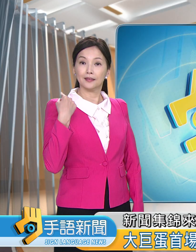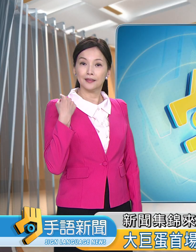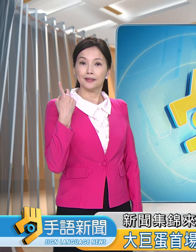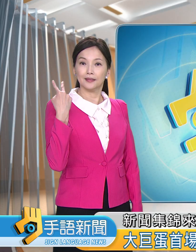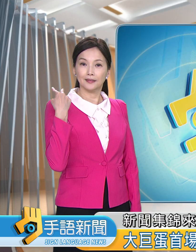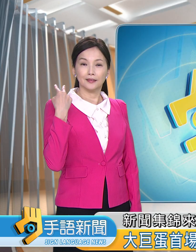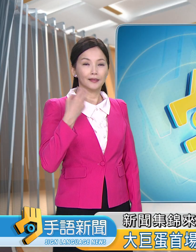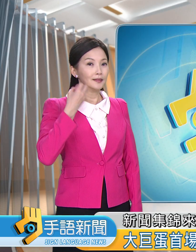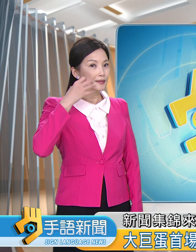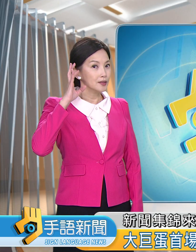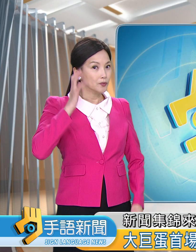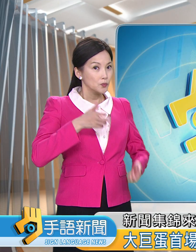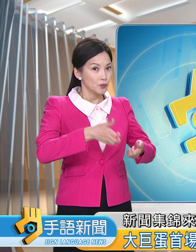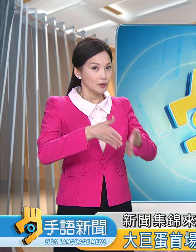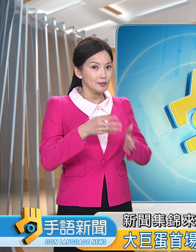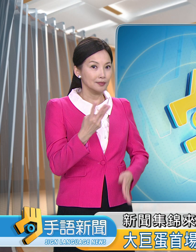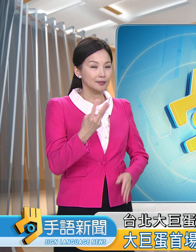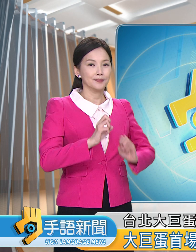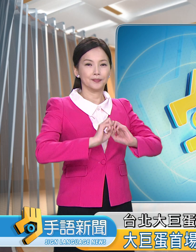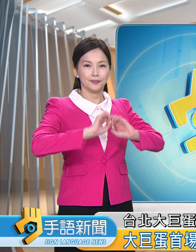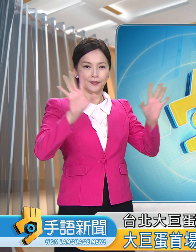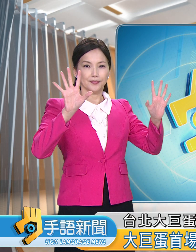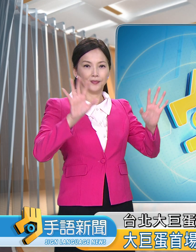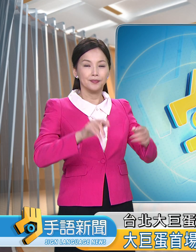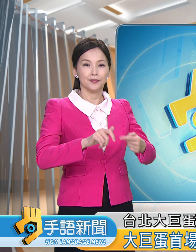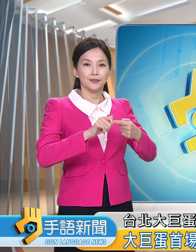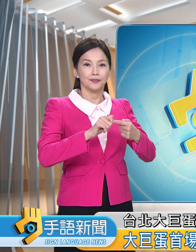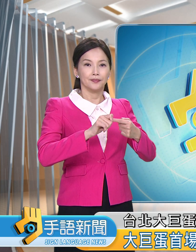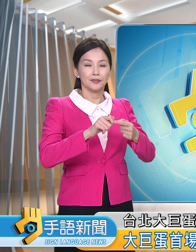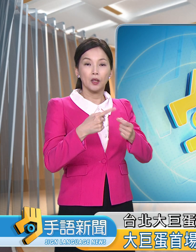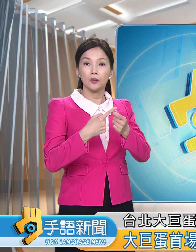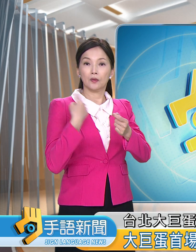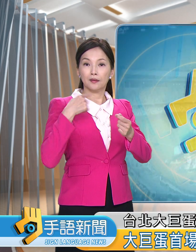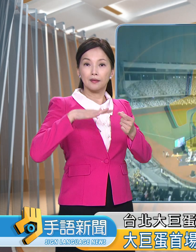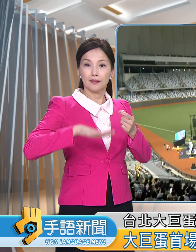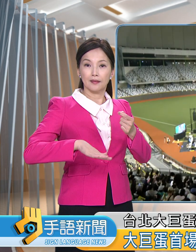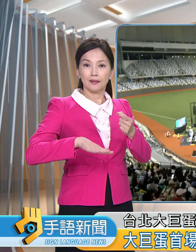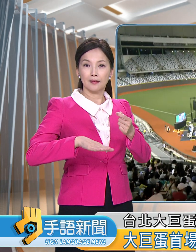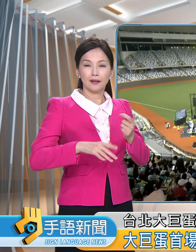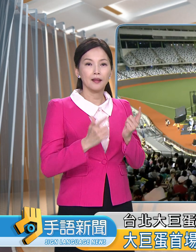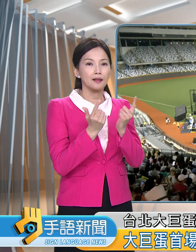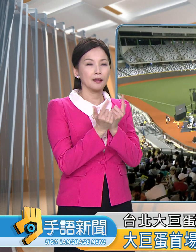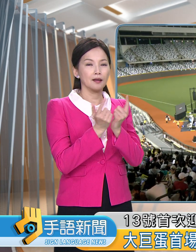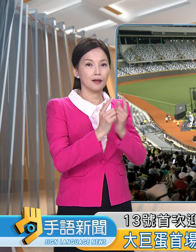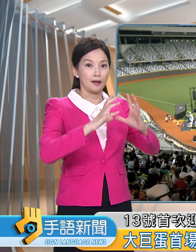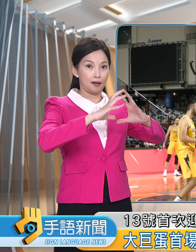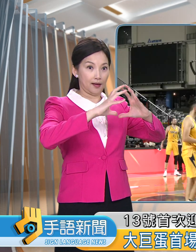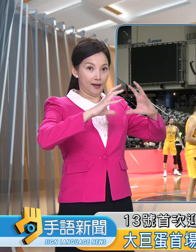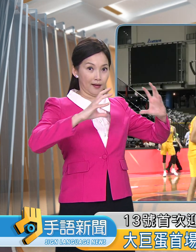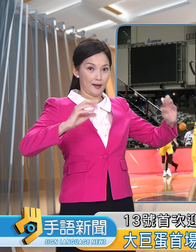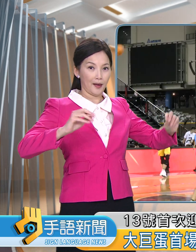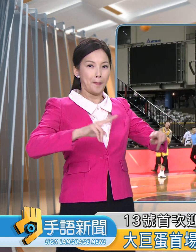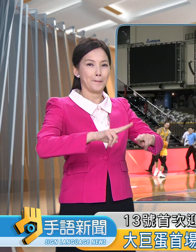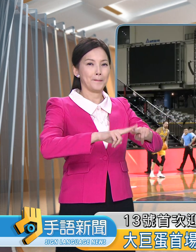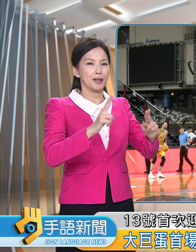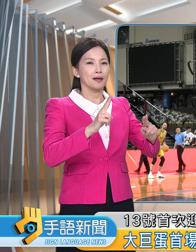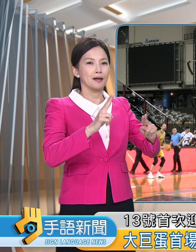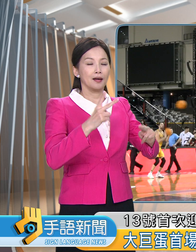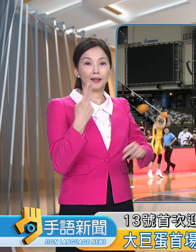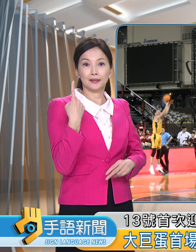新闻集锦来看到，台北大巨蛋在去年底启用，而13号首次迎接篮